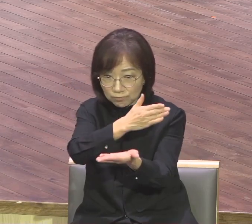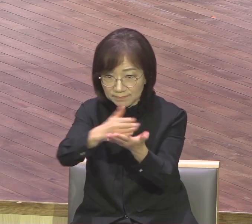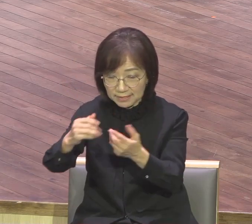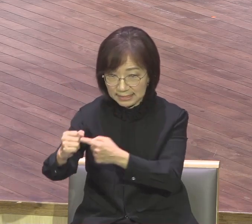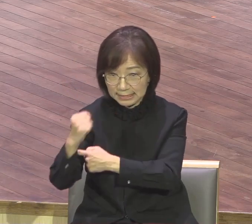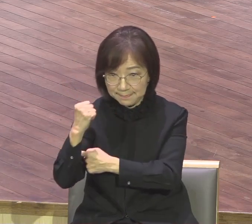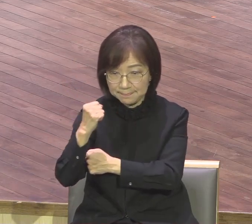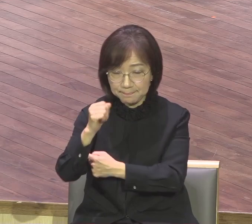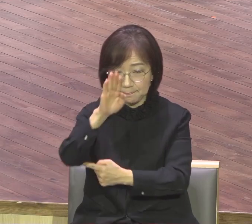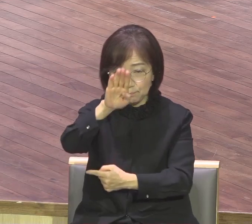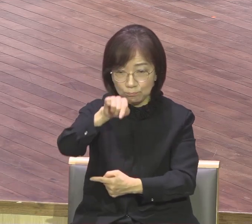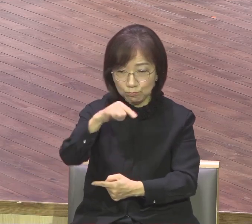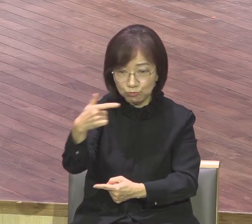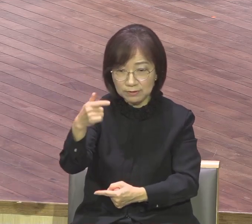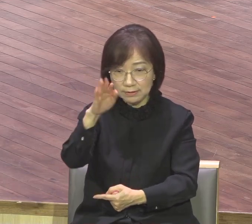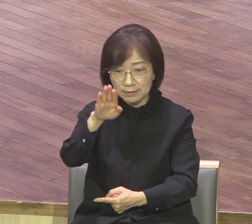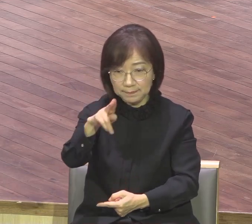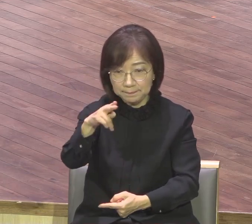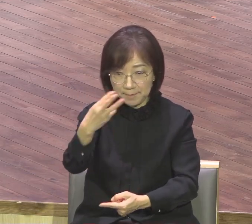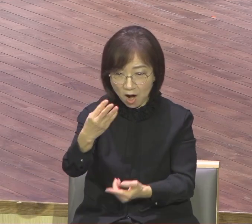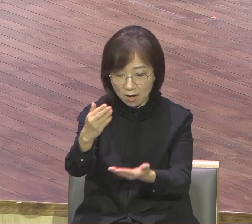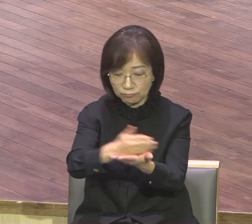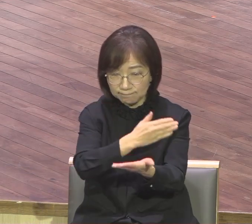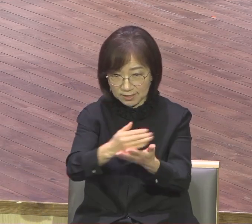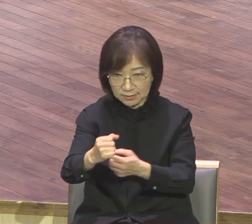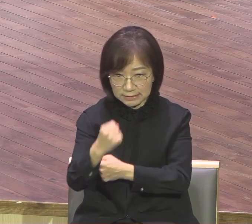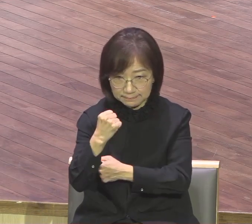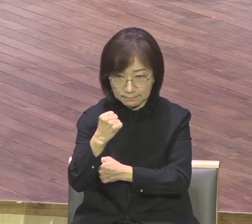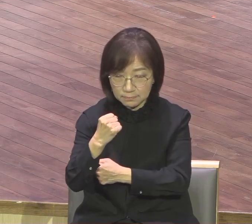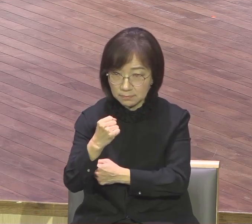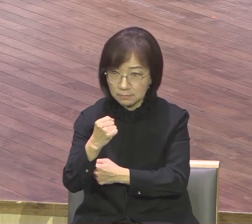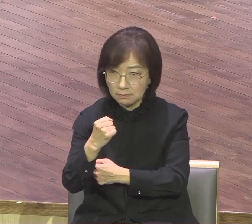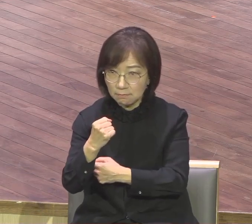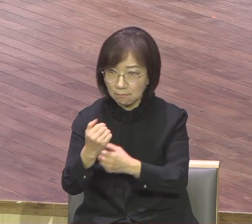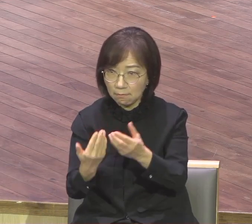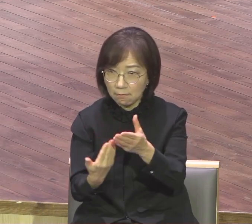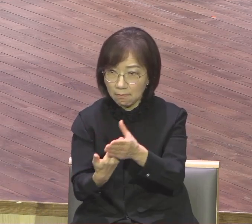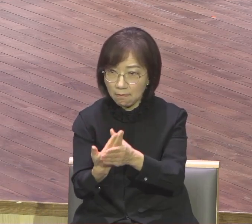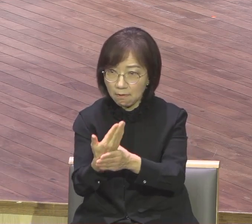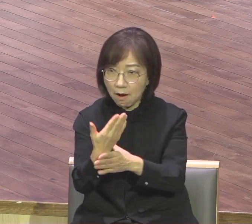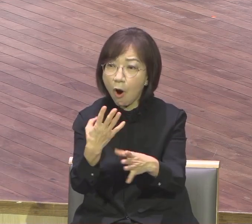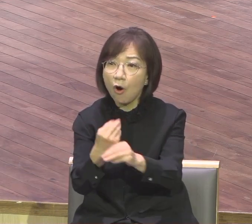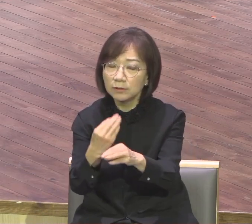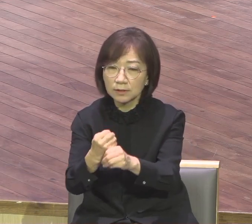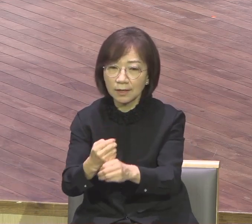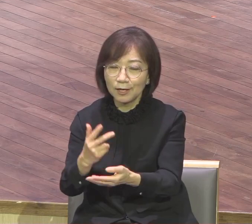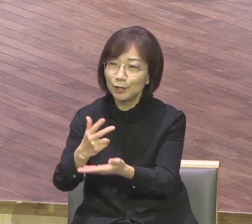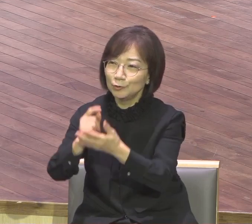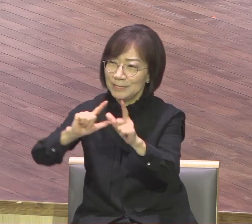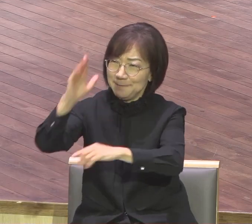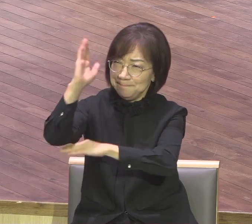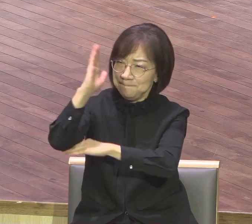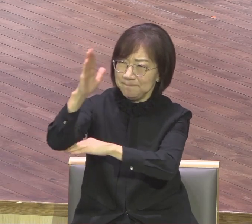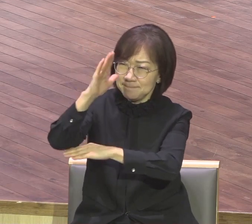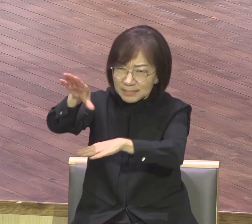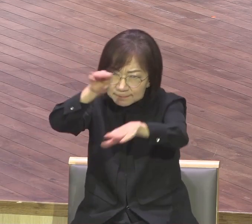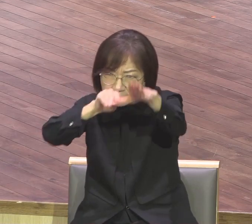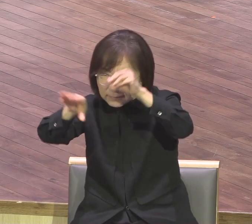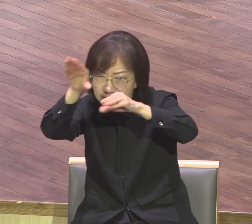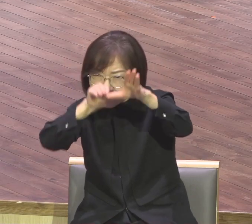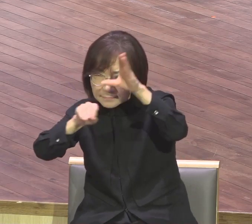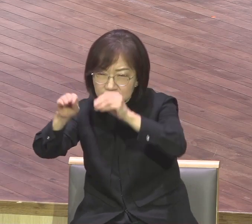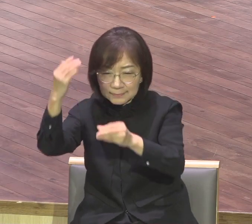통해서 이루어집니다. Esta distinción espiritual se logra a través de la palabra del púlpito. 강단 말씀이 각인 뿌리 체질화 돼야